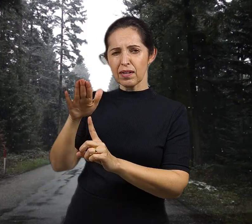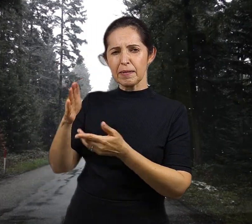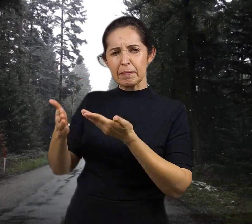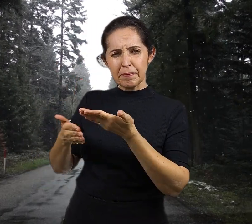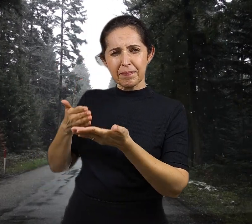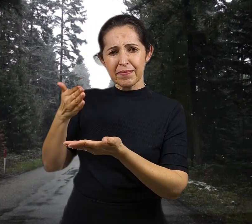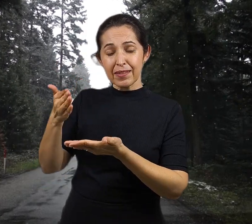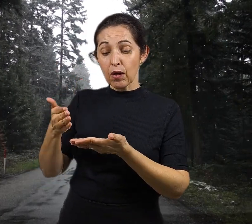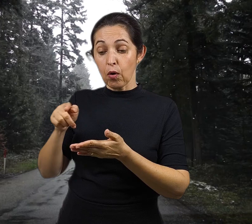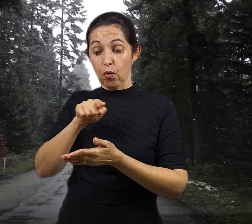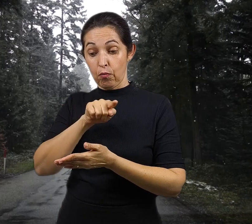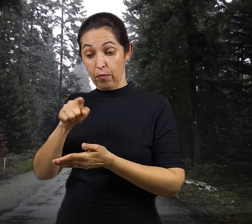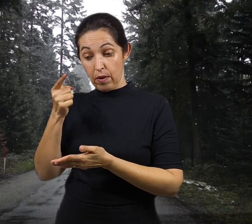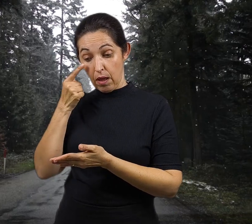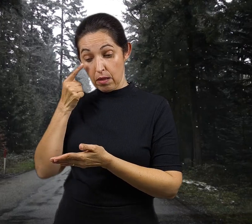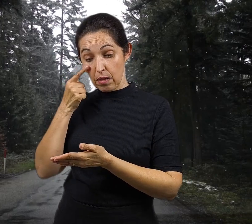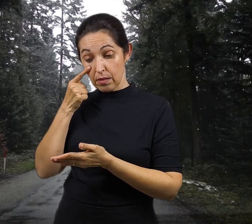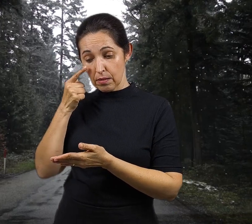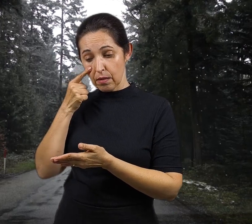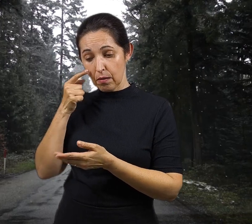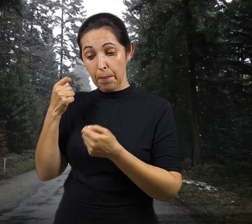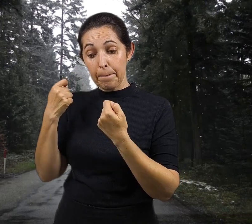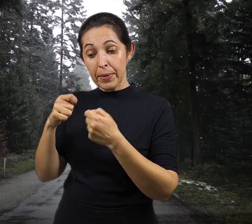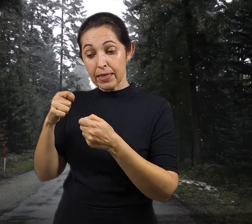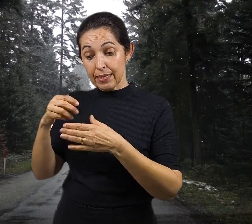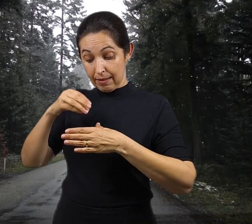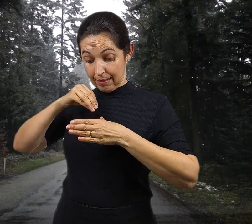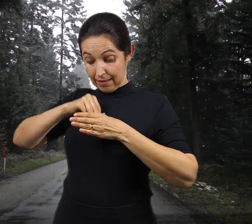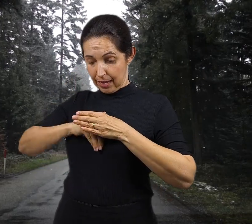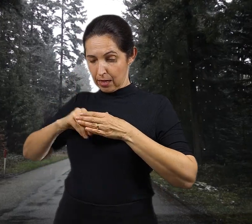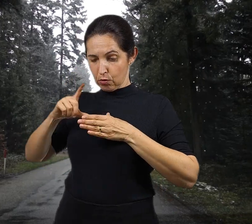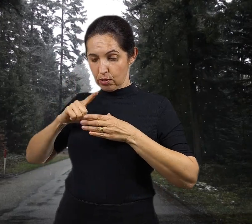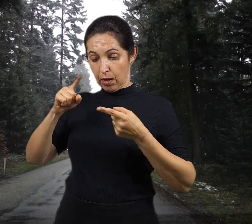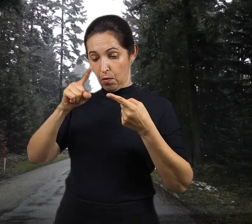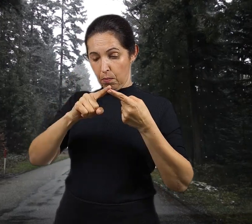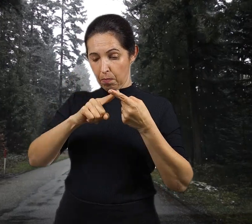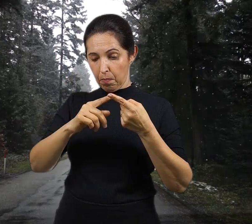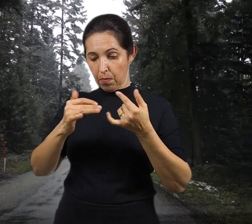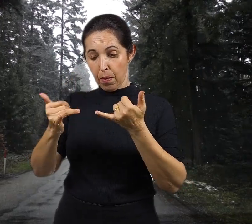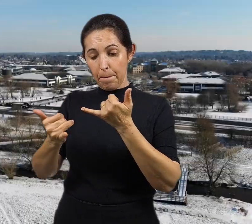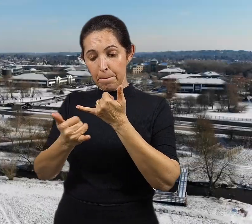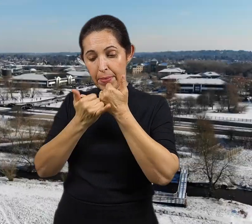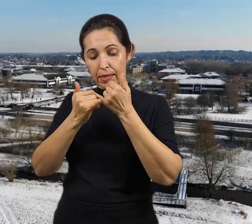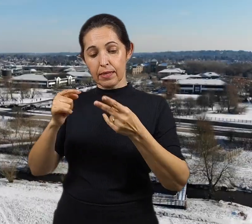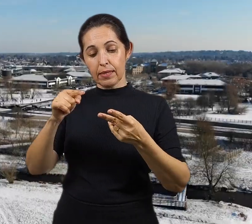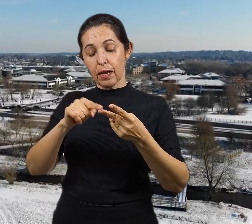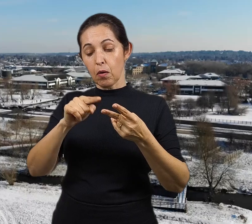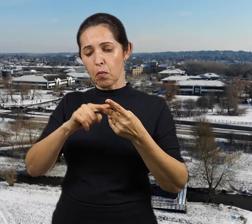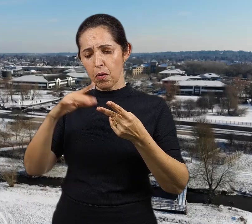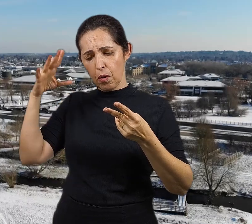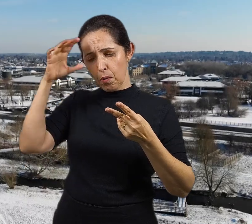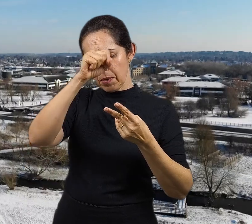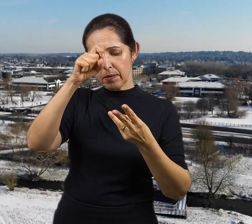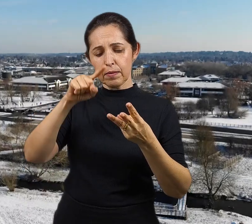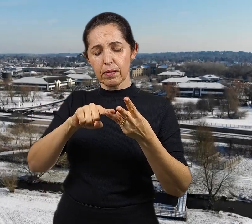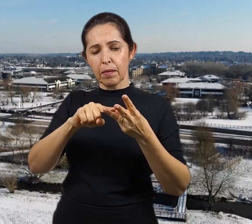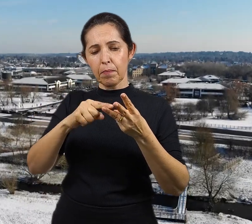que ter em nós. É o perdão, é a compreensão, é o amor ao próximo, é o respeito. São coisas que